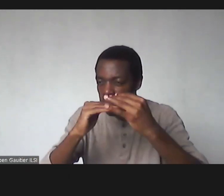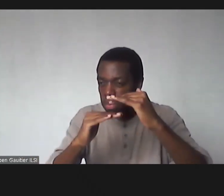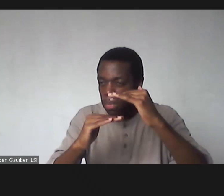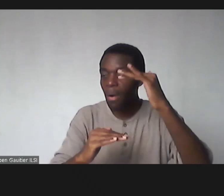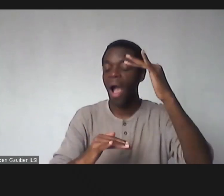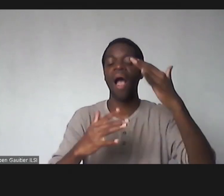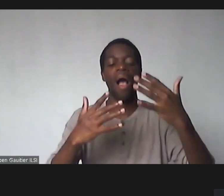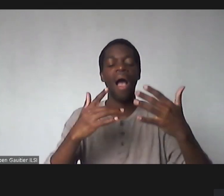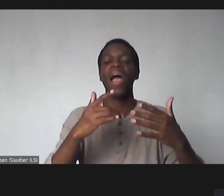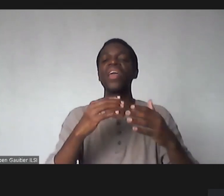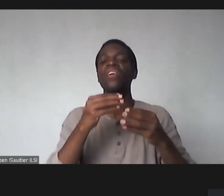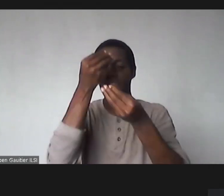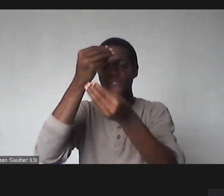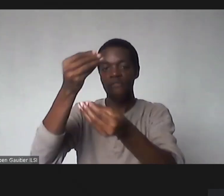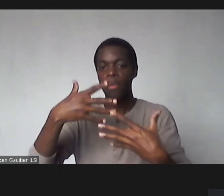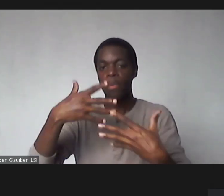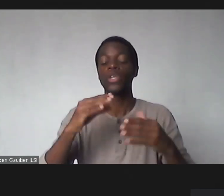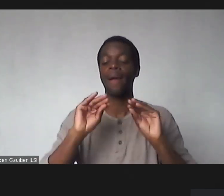muy importante.